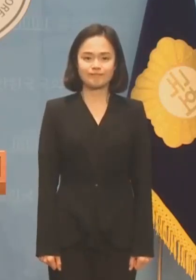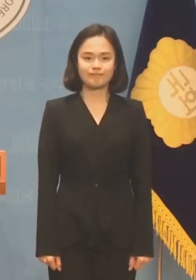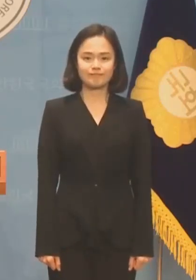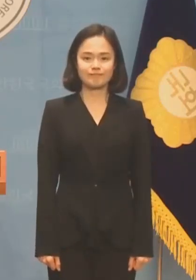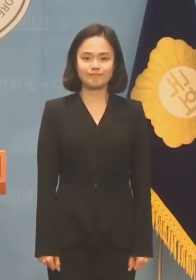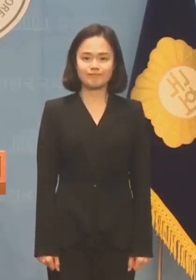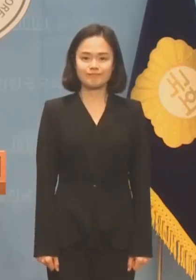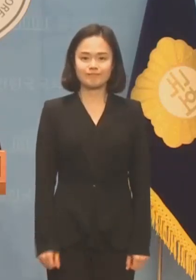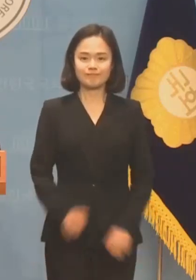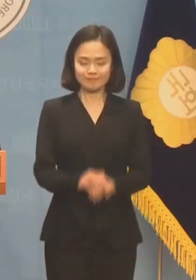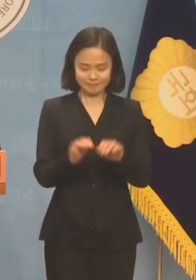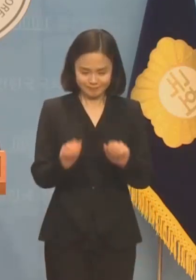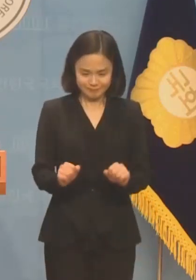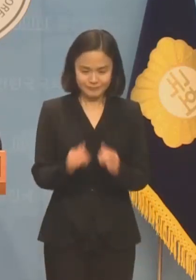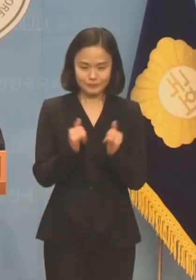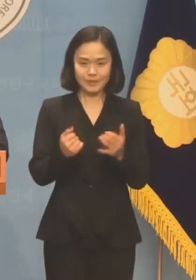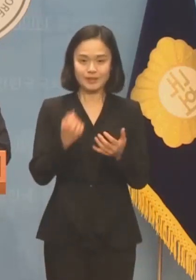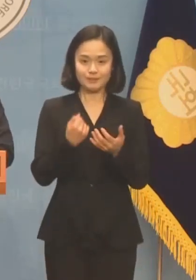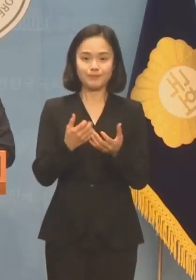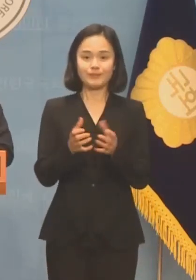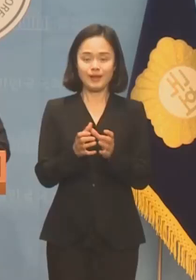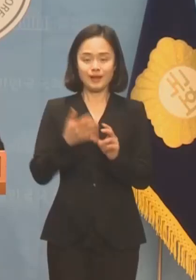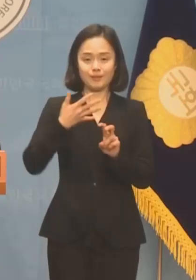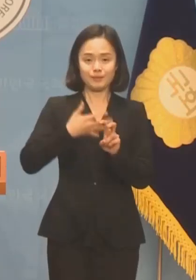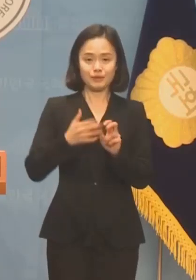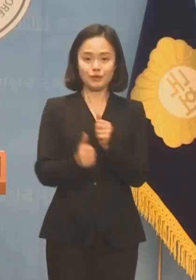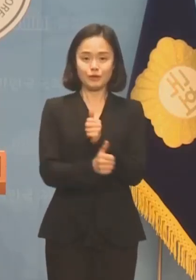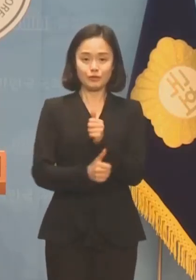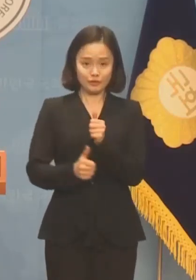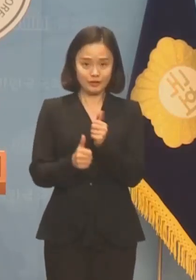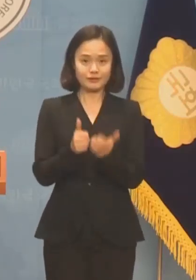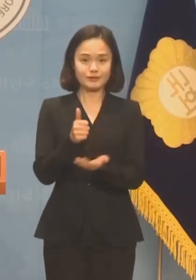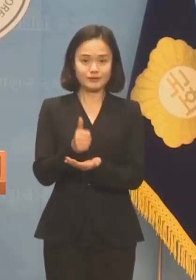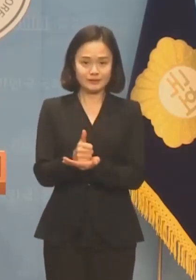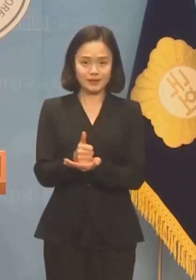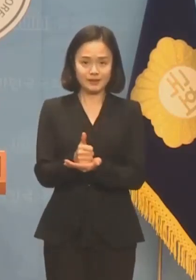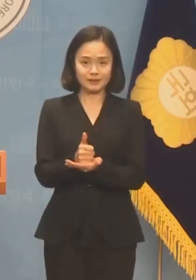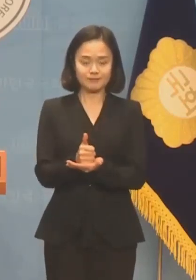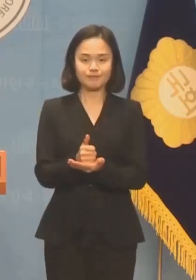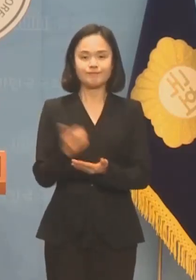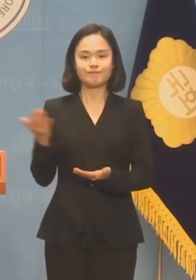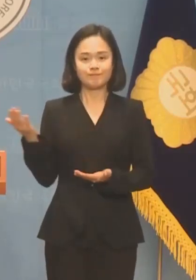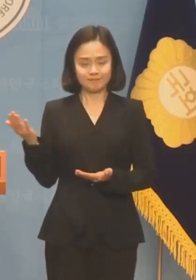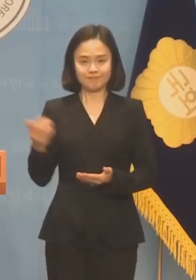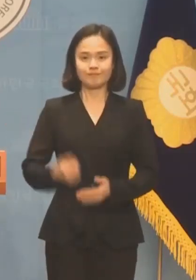예, 국민의힘 미디어위원장, 국민의힘 미디어특위위원장 이상입니다.